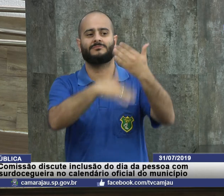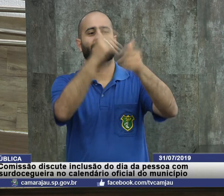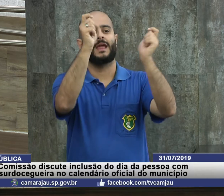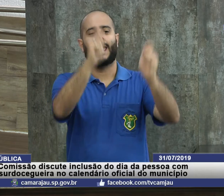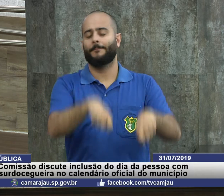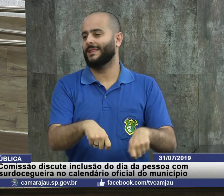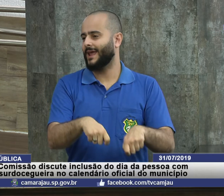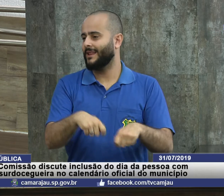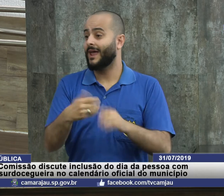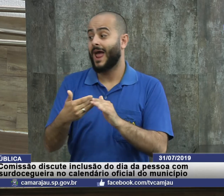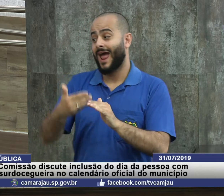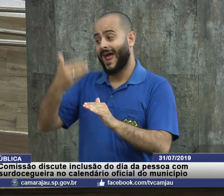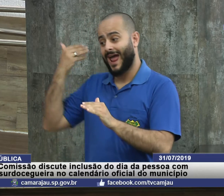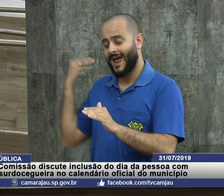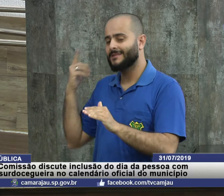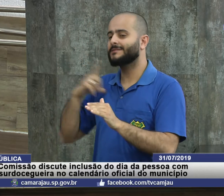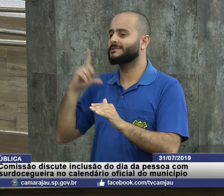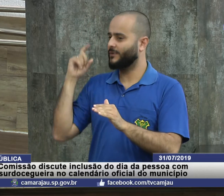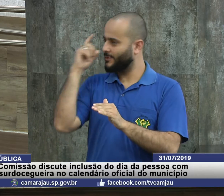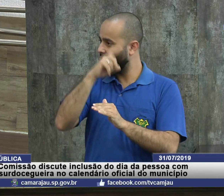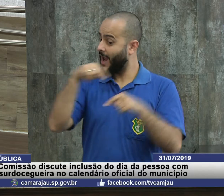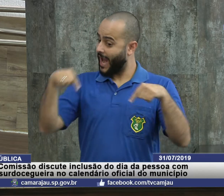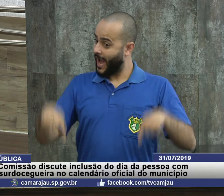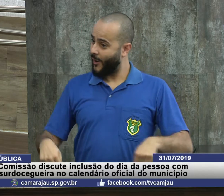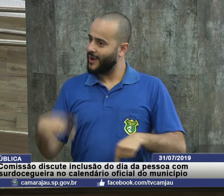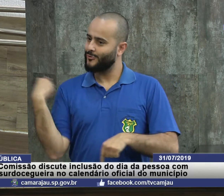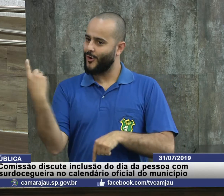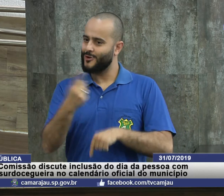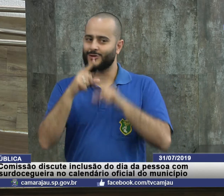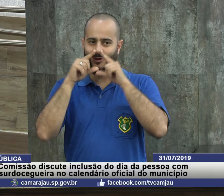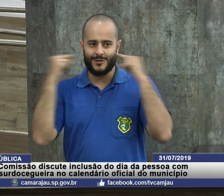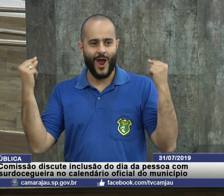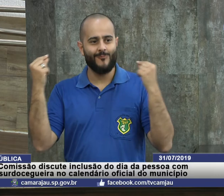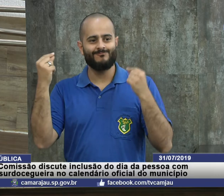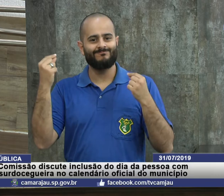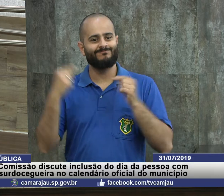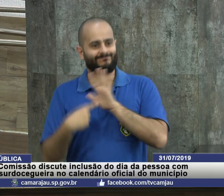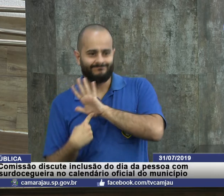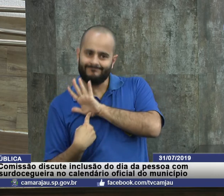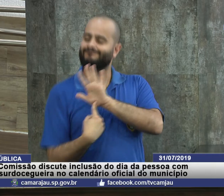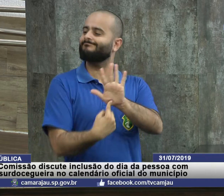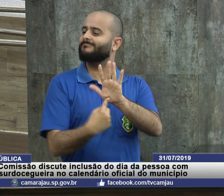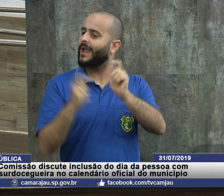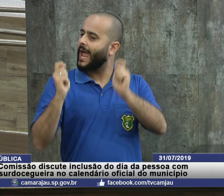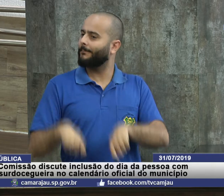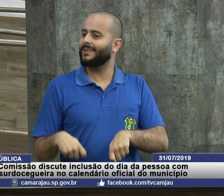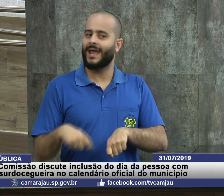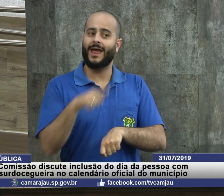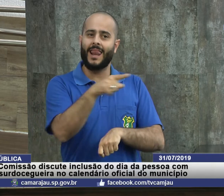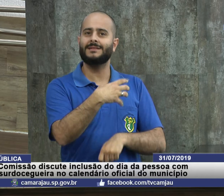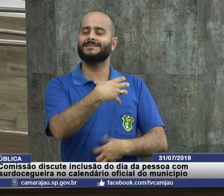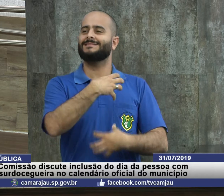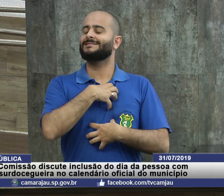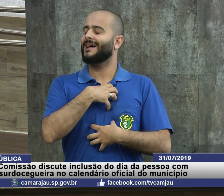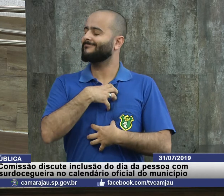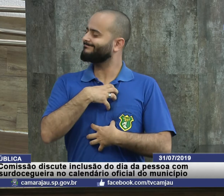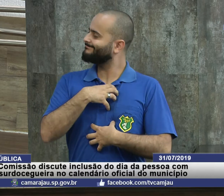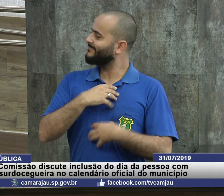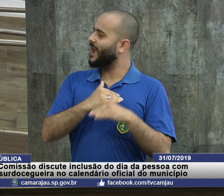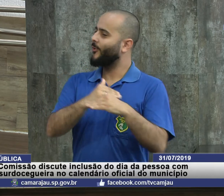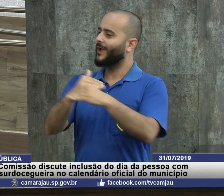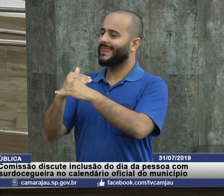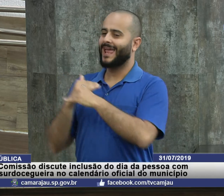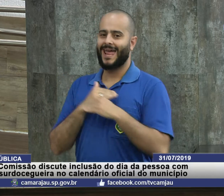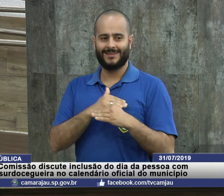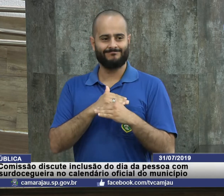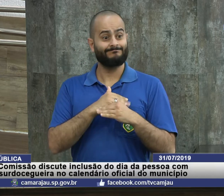um movimento para trazer um olhar para a pessoa com surdo-cegueira, né? A pessoa com surdo-cegueira é capaz. Por conta disso, hoje a